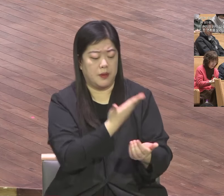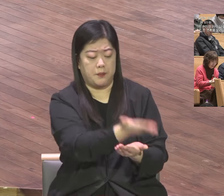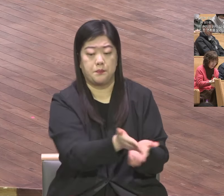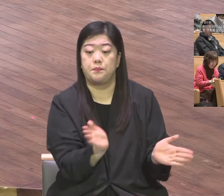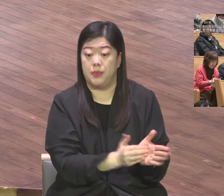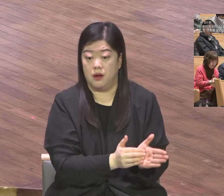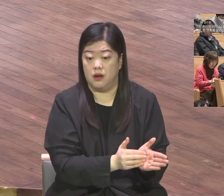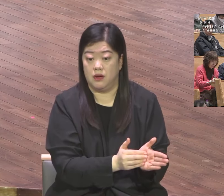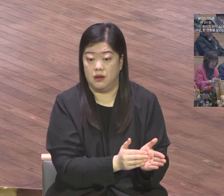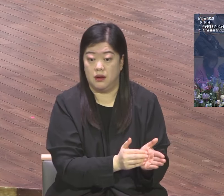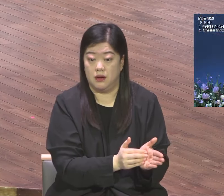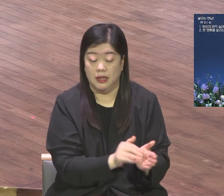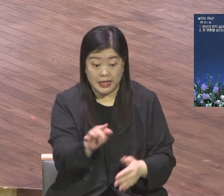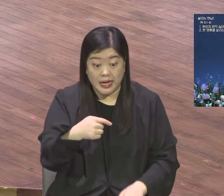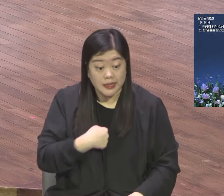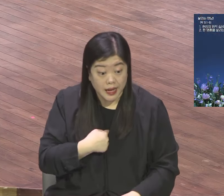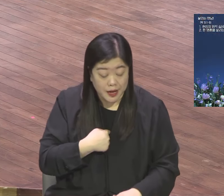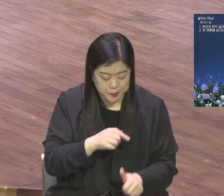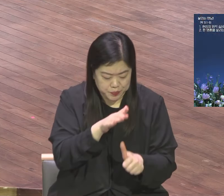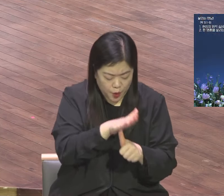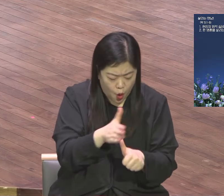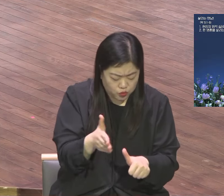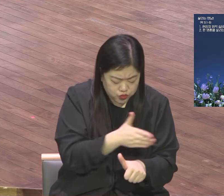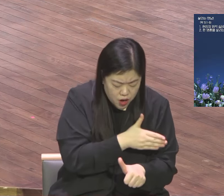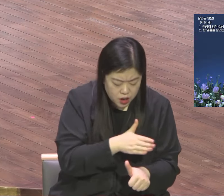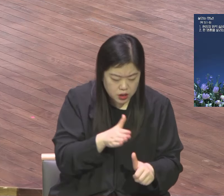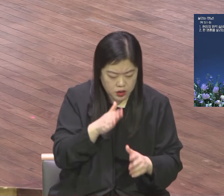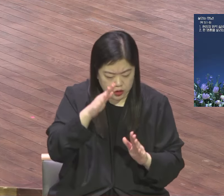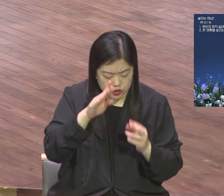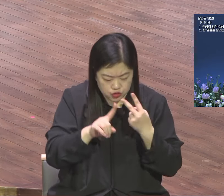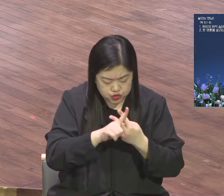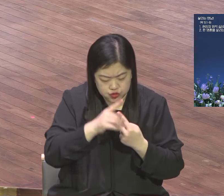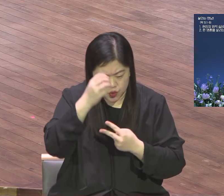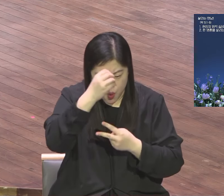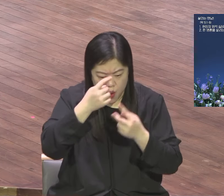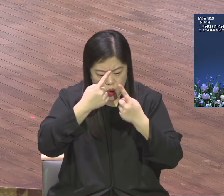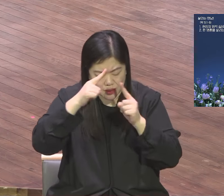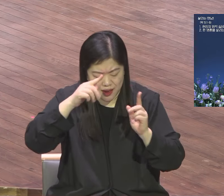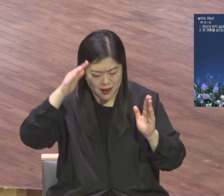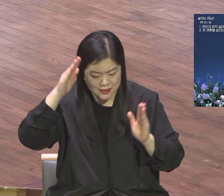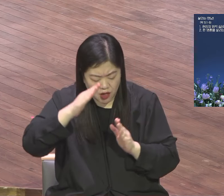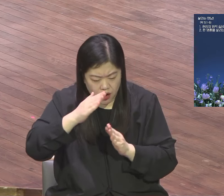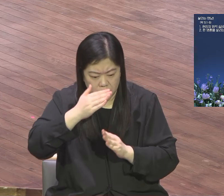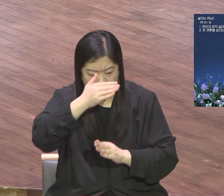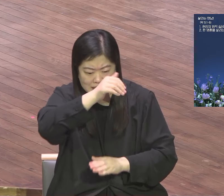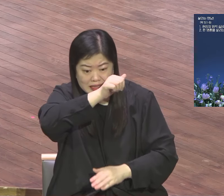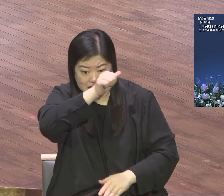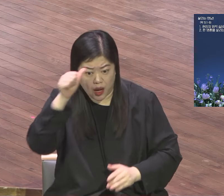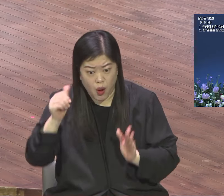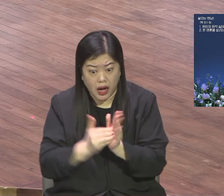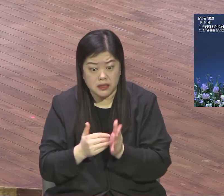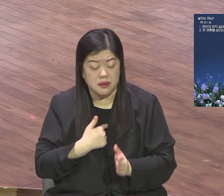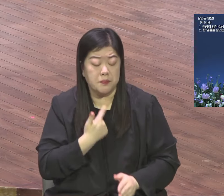장로까지 하면서도 모태신앙이면서도 내가 귀신 쫓아내는 권세인지 몰랐어요. 그런 것 뭐